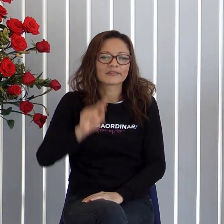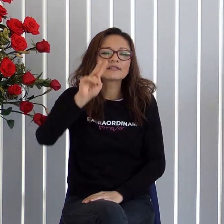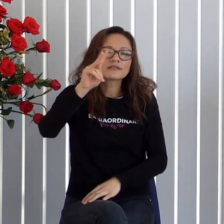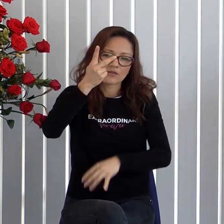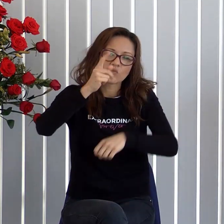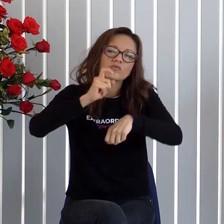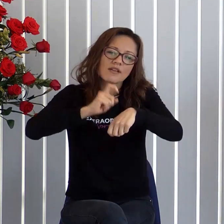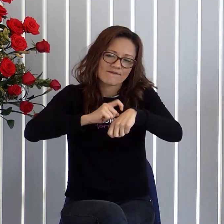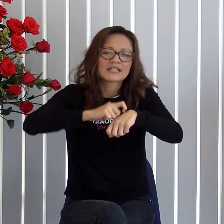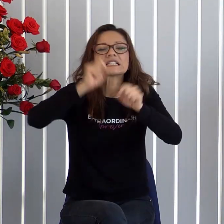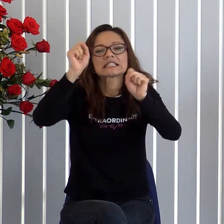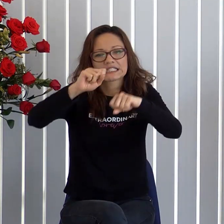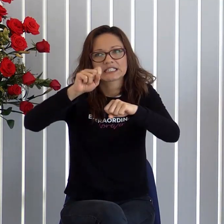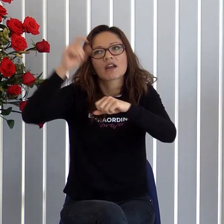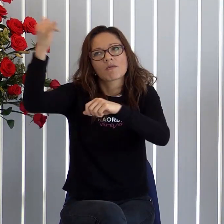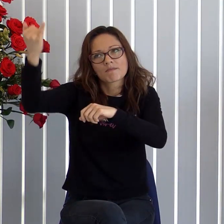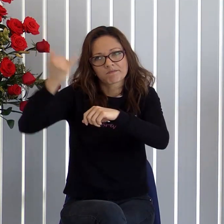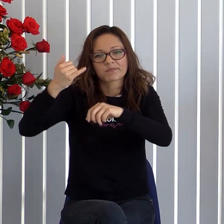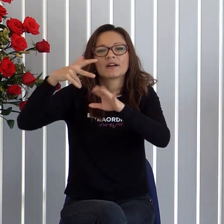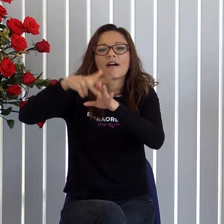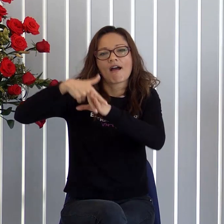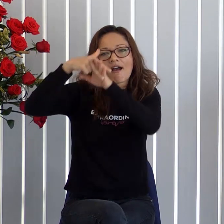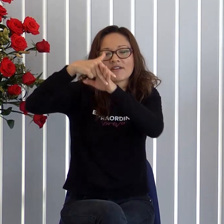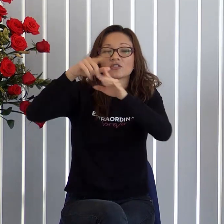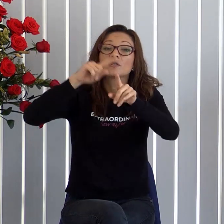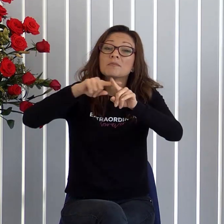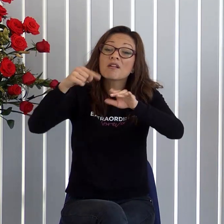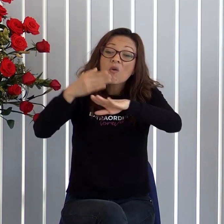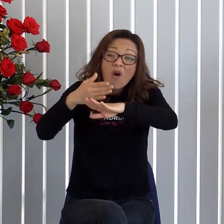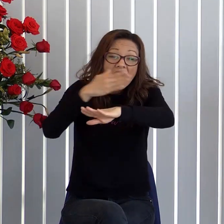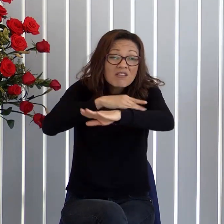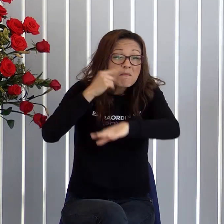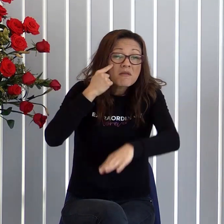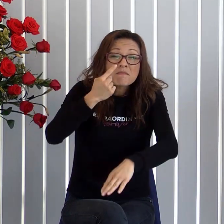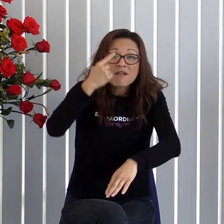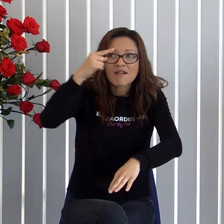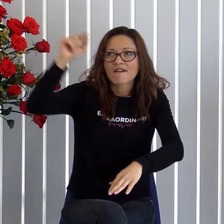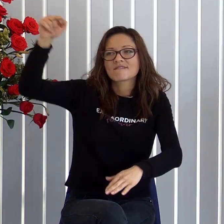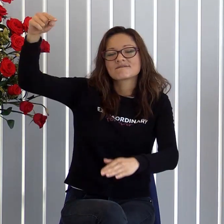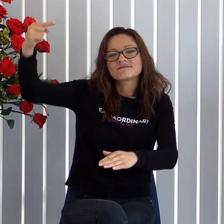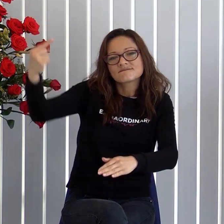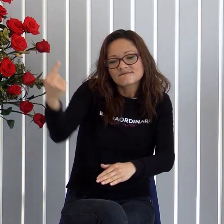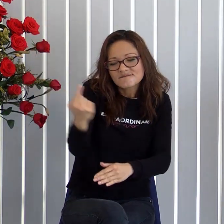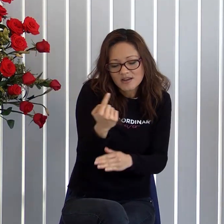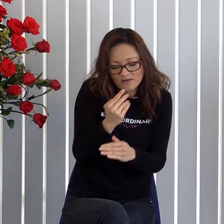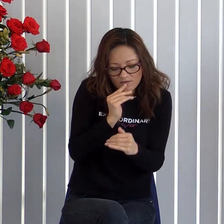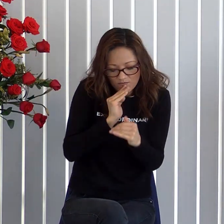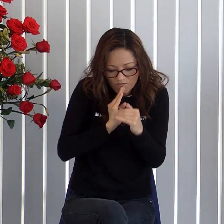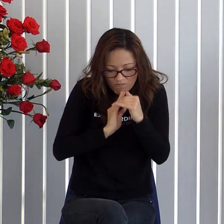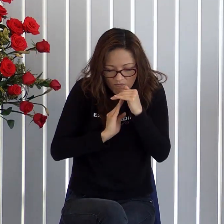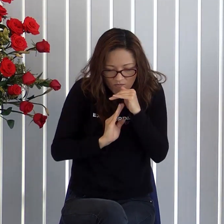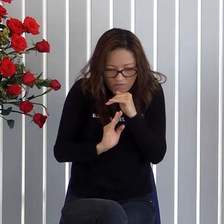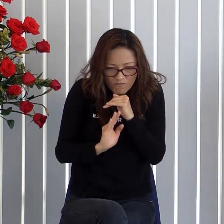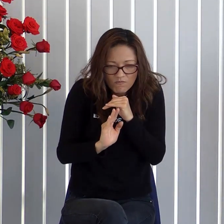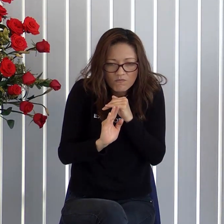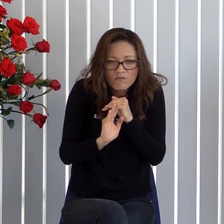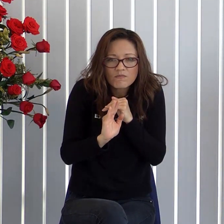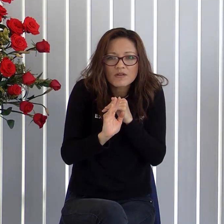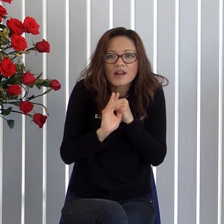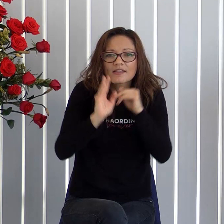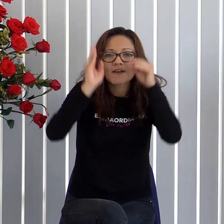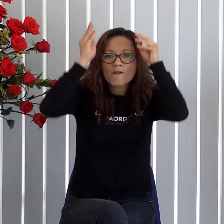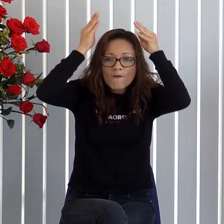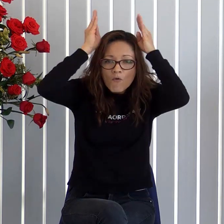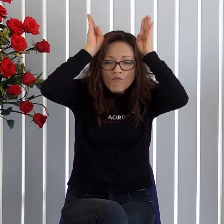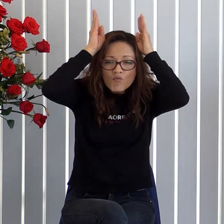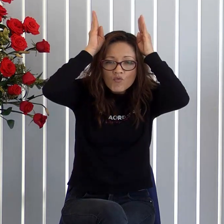venir en el caballo blanco majestuoso. Pero ¿sabe cómo vino? Manso y humilde, montado